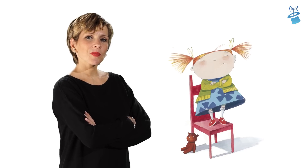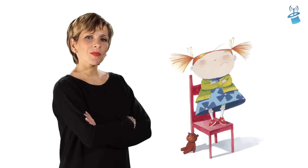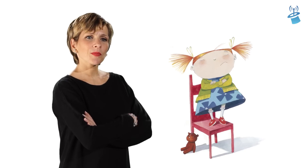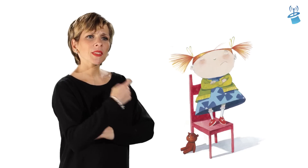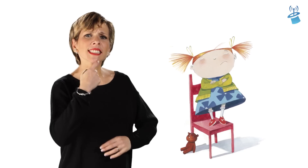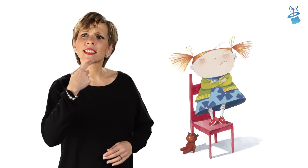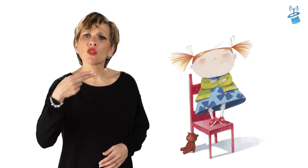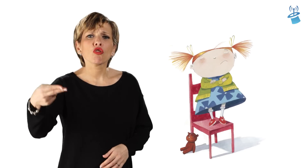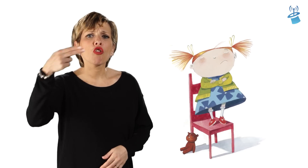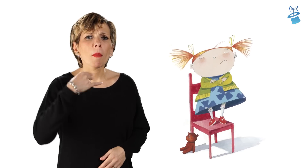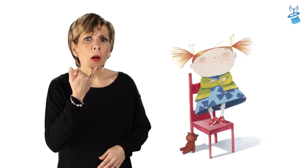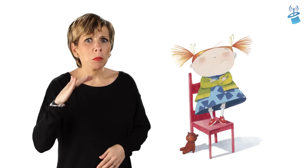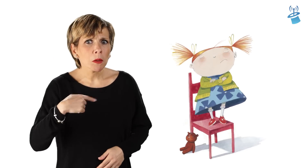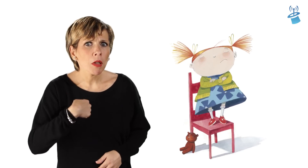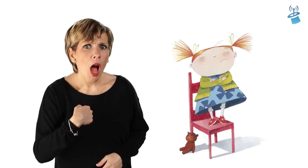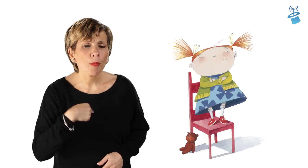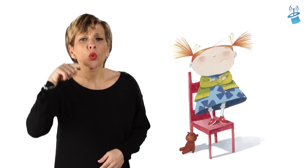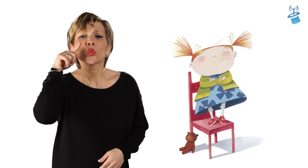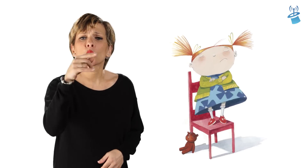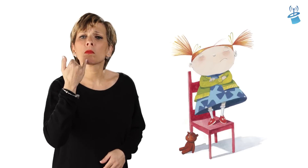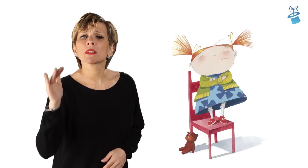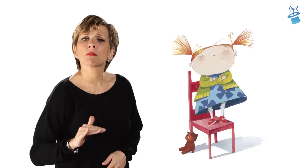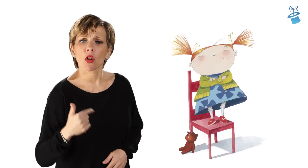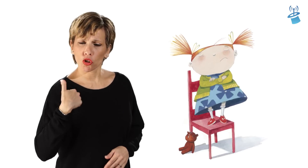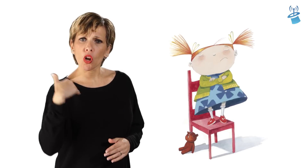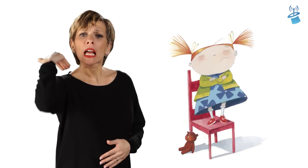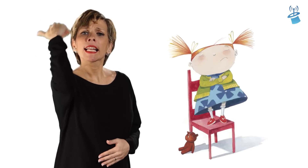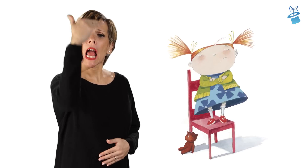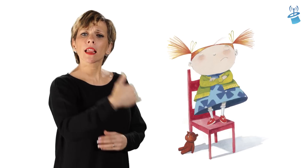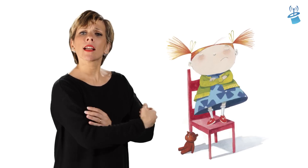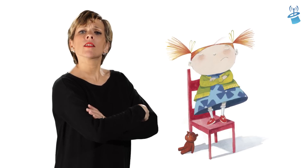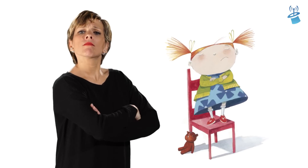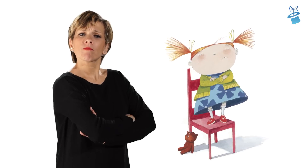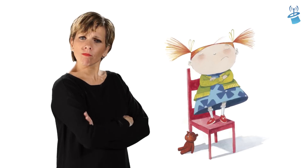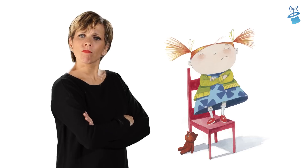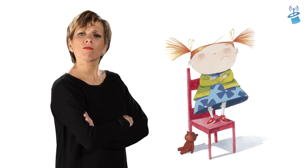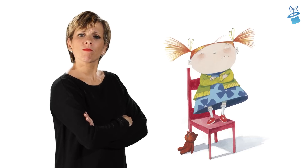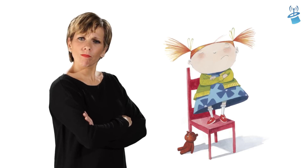A chi mi chiamerà bimba dirò: bimba sarai tu! Io sono grande!